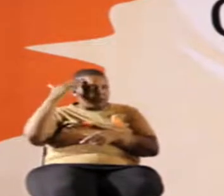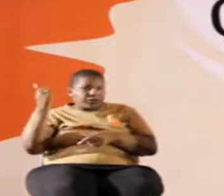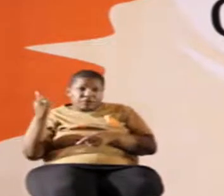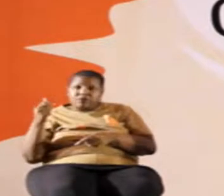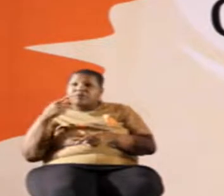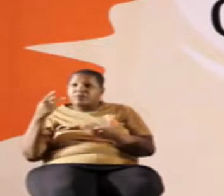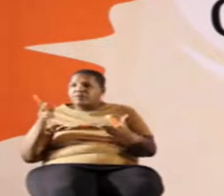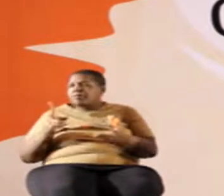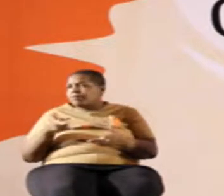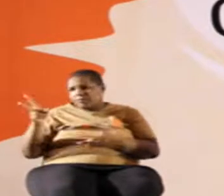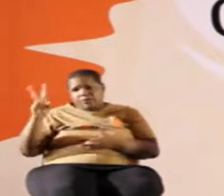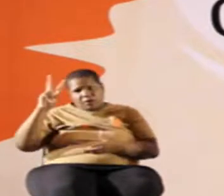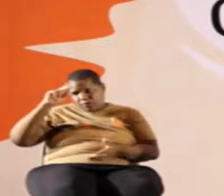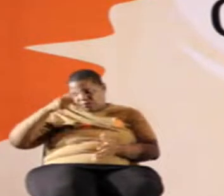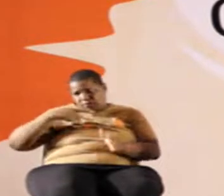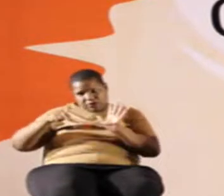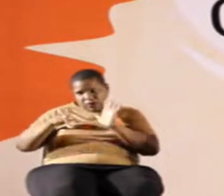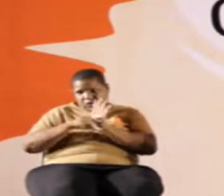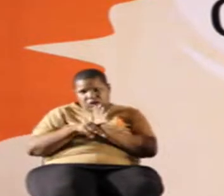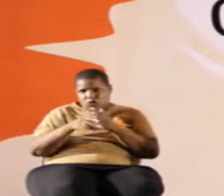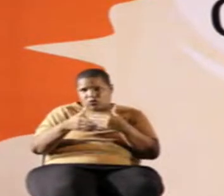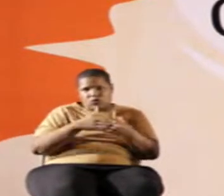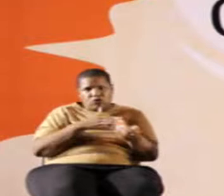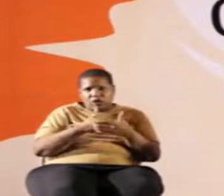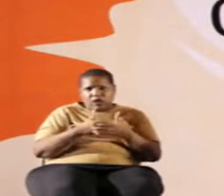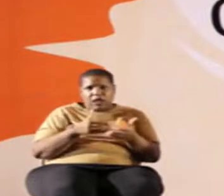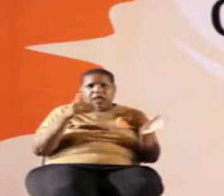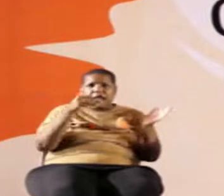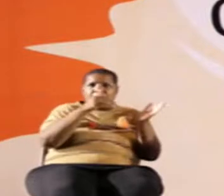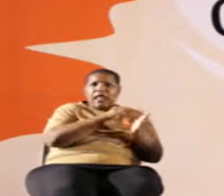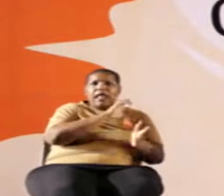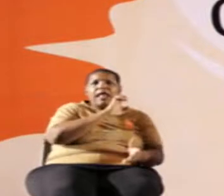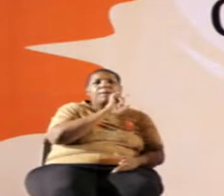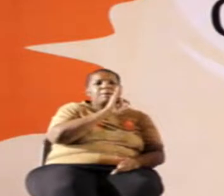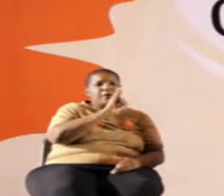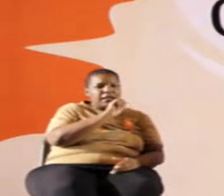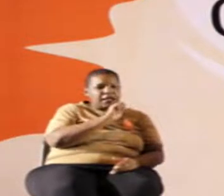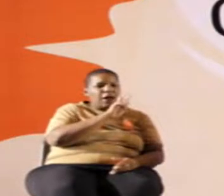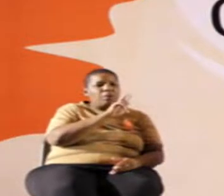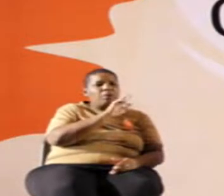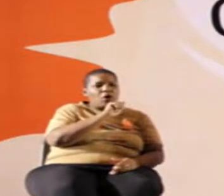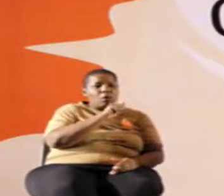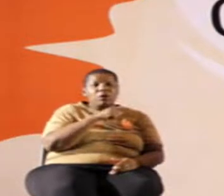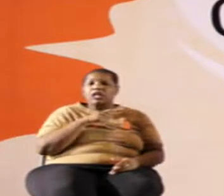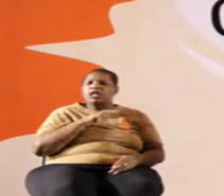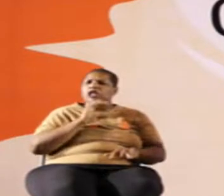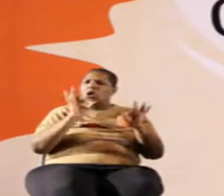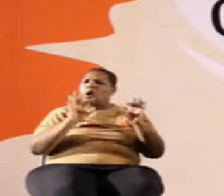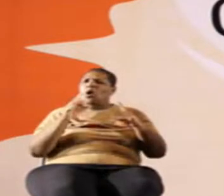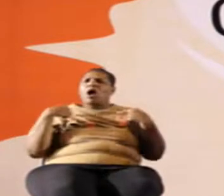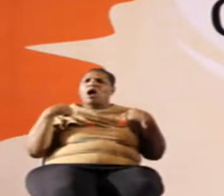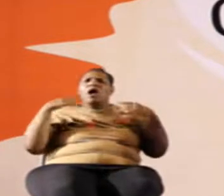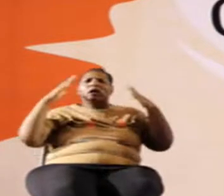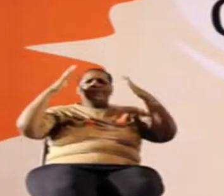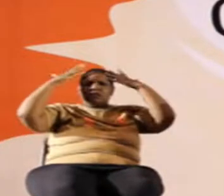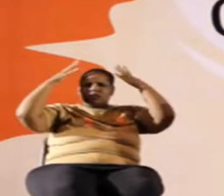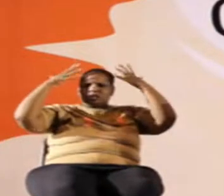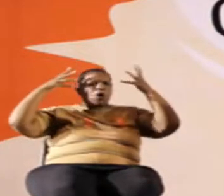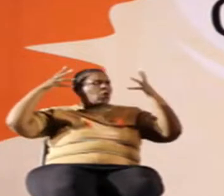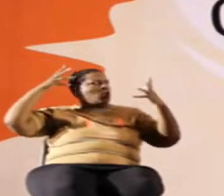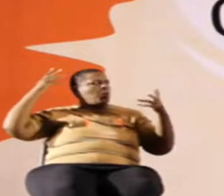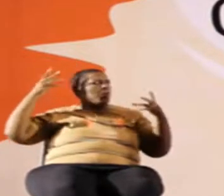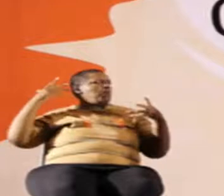as costureiras sempre foram elas, não é? De qualquer um, da Emilinha Borba e delas mesmas. Então, elas iam muito produzidas, elas eram cabeleireiras, então